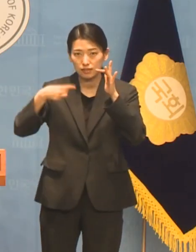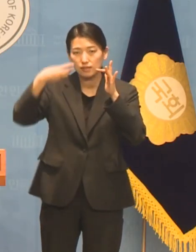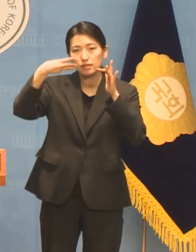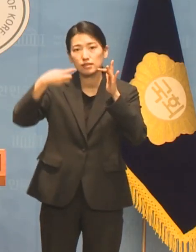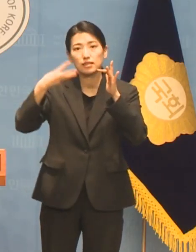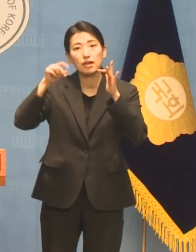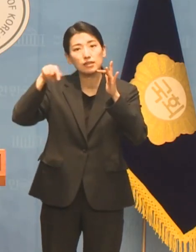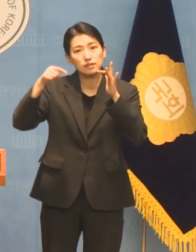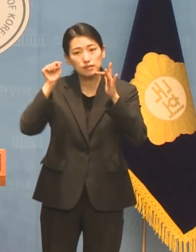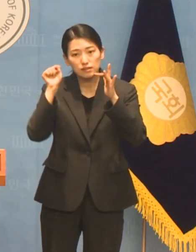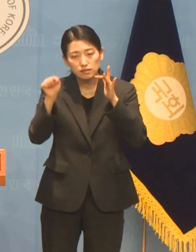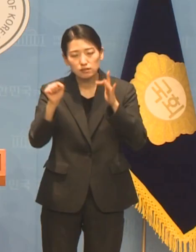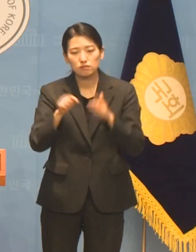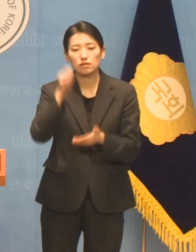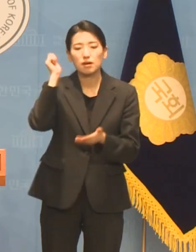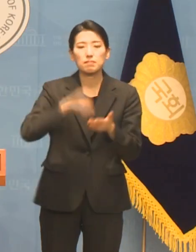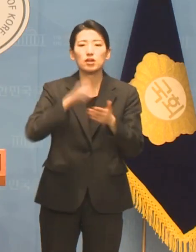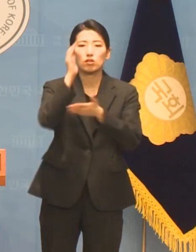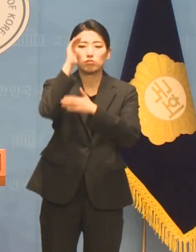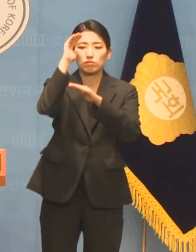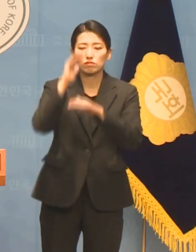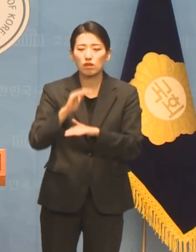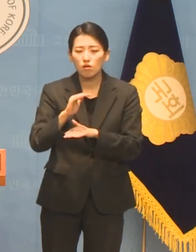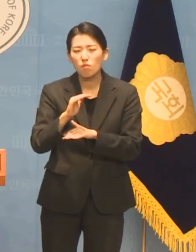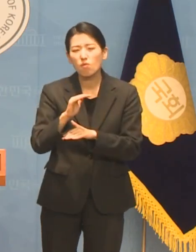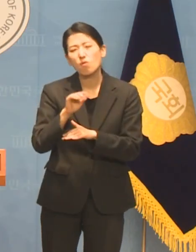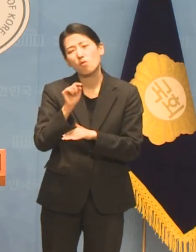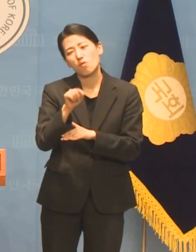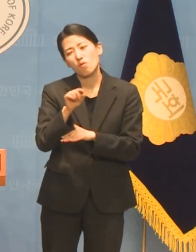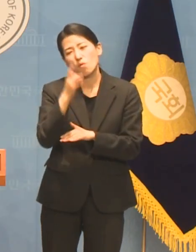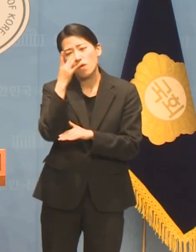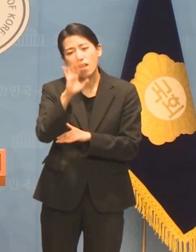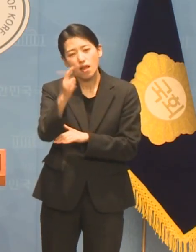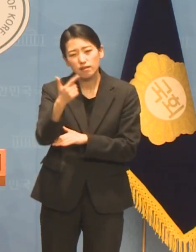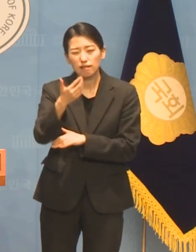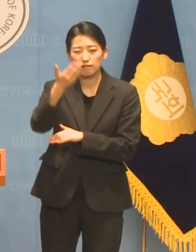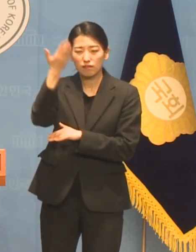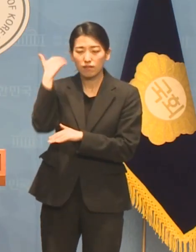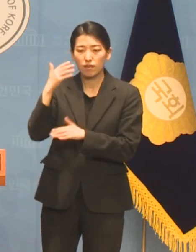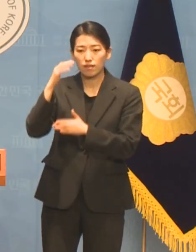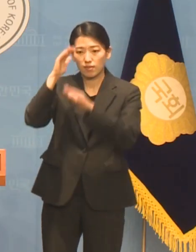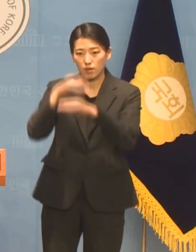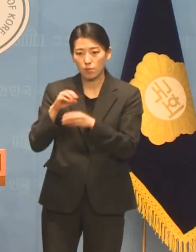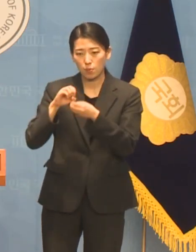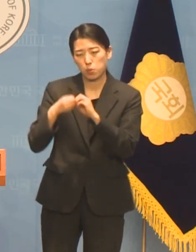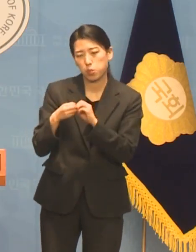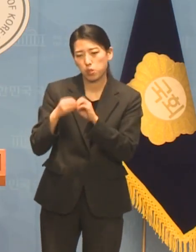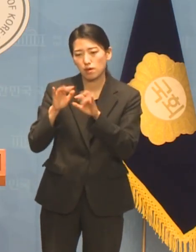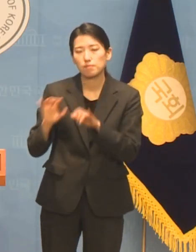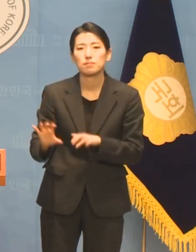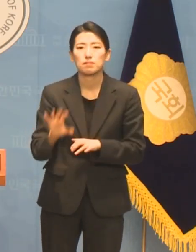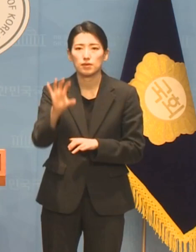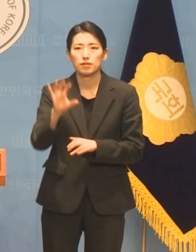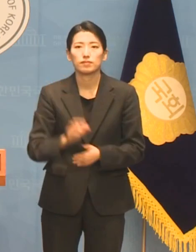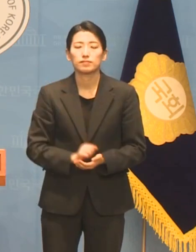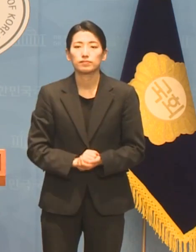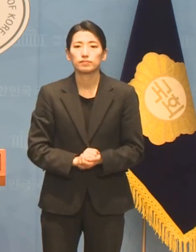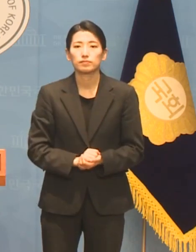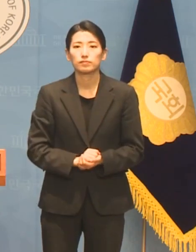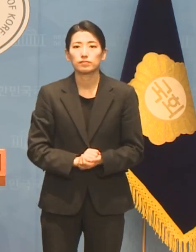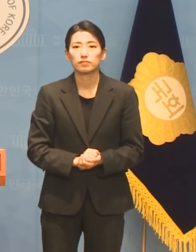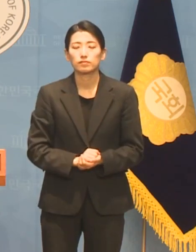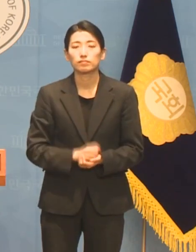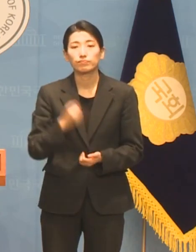판결문을 조작해 원래 탄핵은 기각이었다는 허위 사실이 유포되고 있습니다. 한편 우원식 국회의장의 개헌 발언 이후